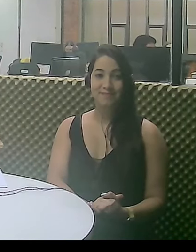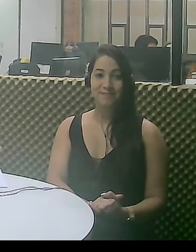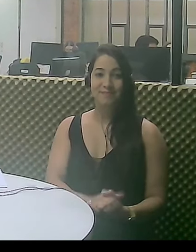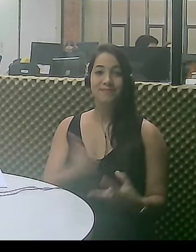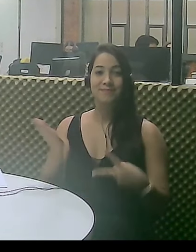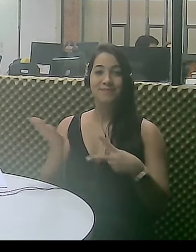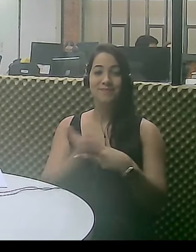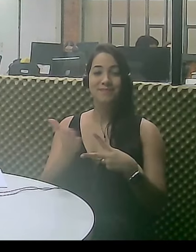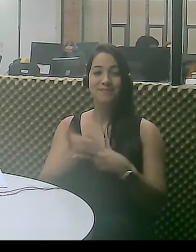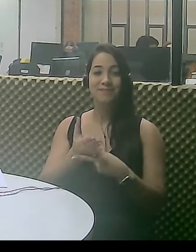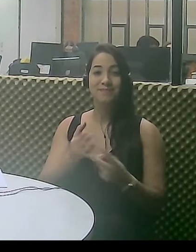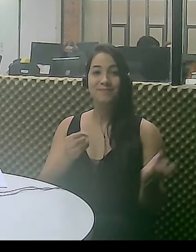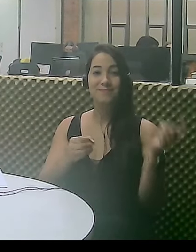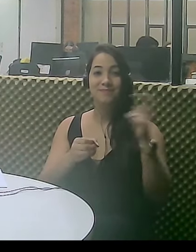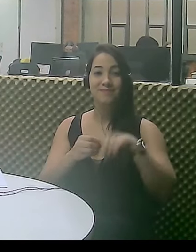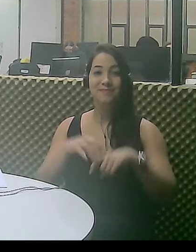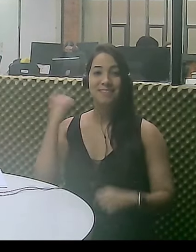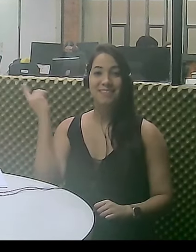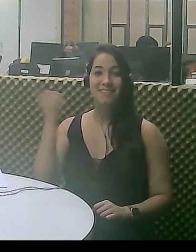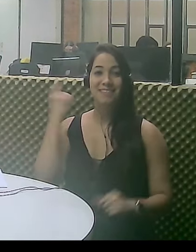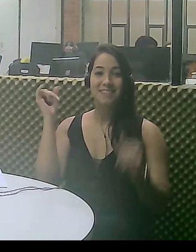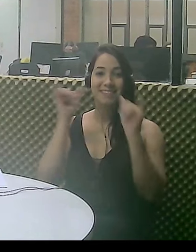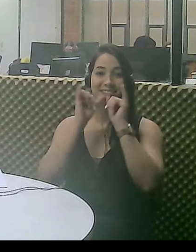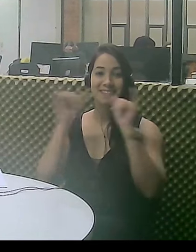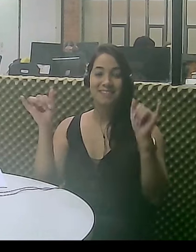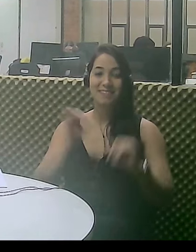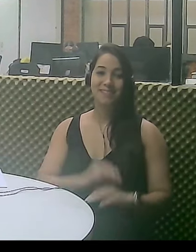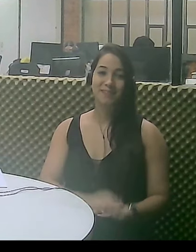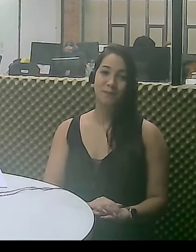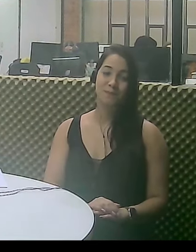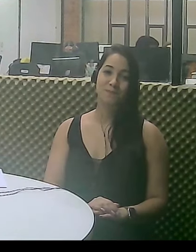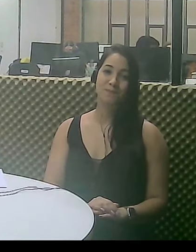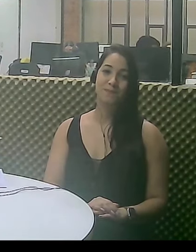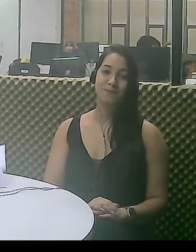Vamos agora a um breve intervalo e na volta tem o giro de notícias.